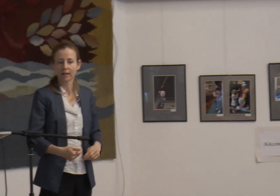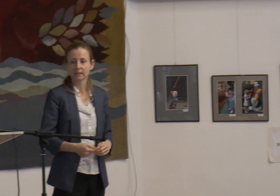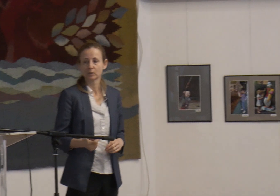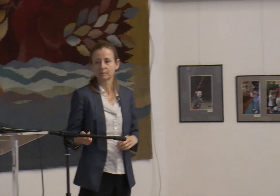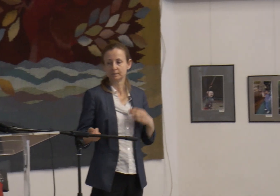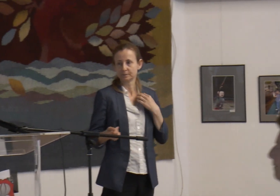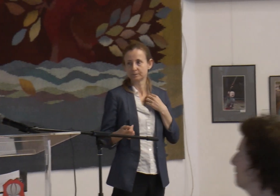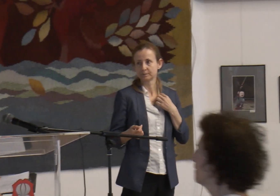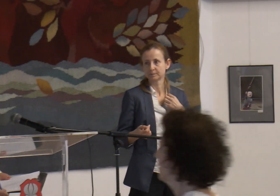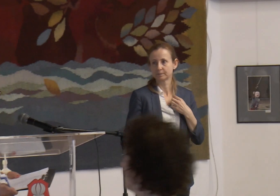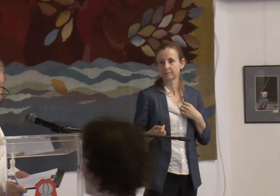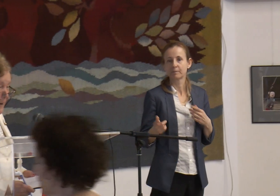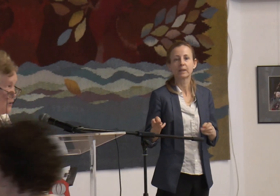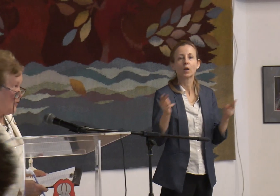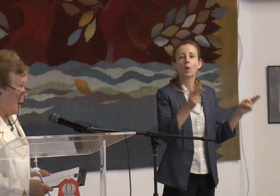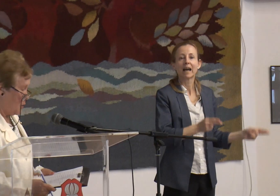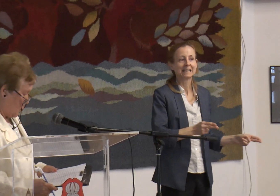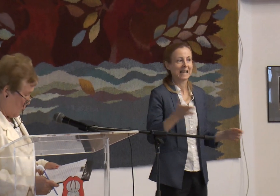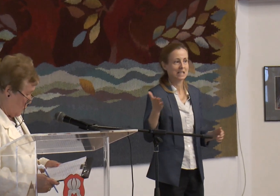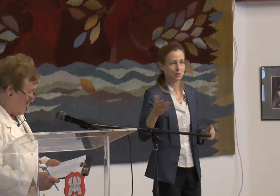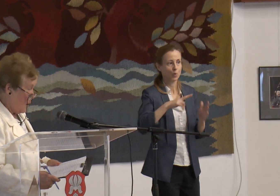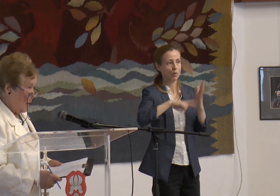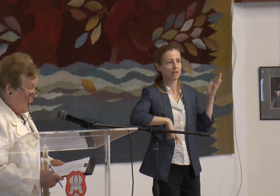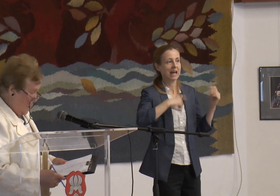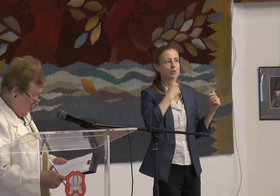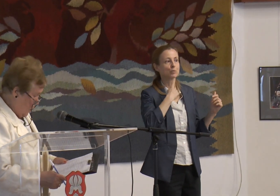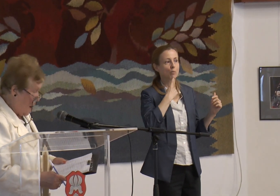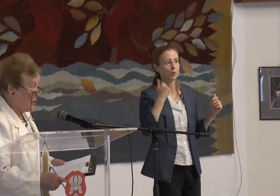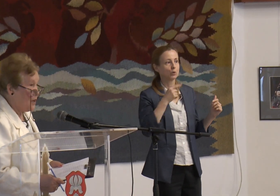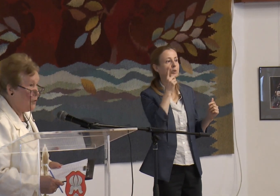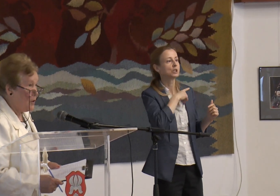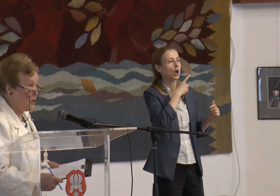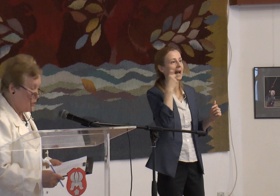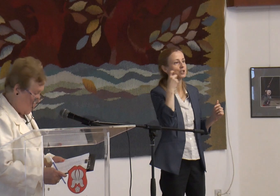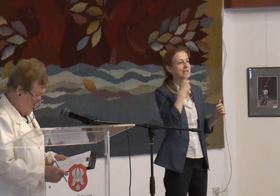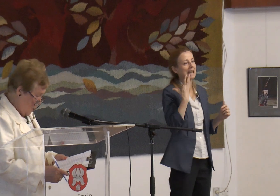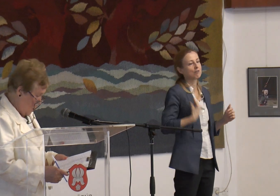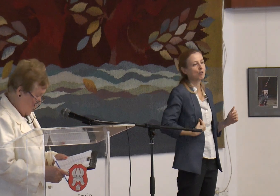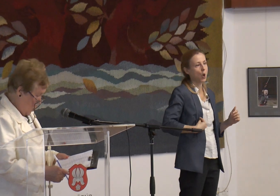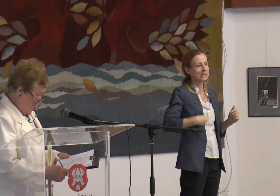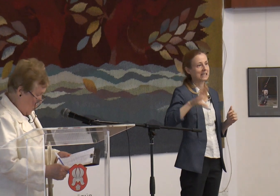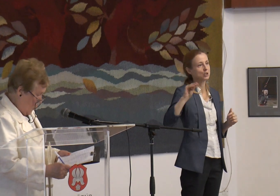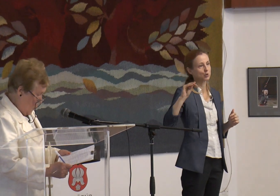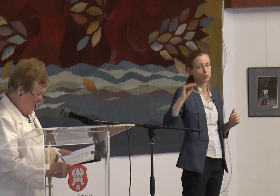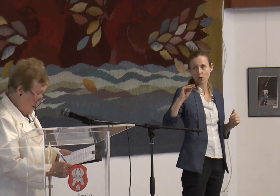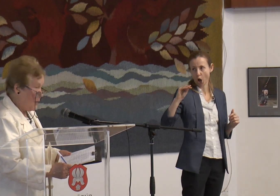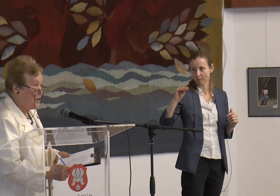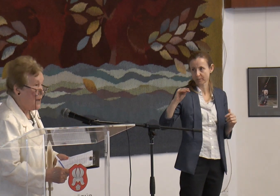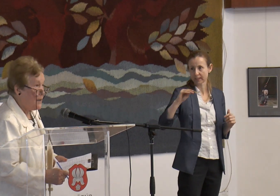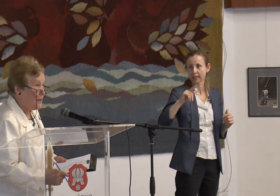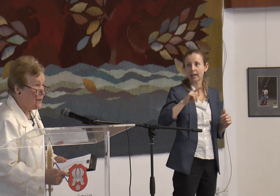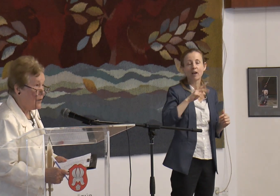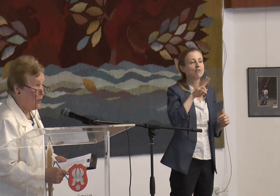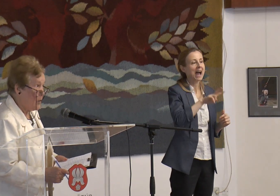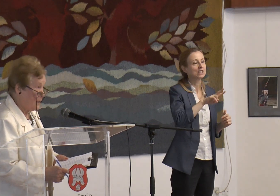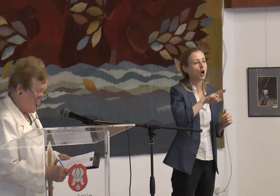Köszönjük szépen, és akkor következő versmondó, Takácsné Kölgyi Zsuzsa, a Várnai